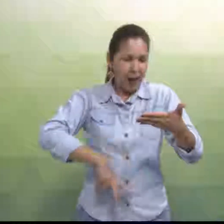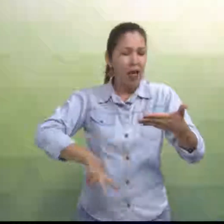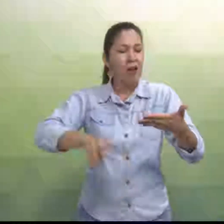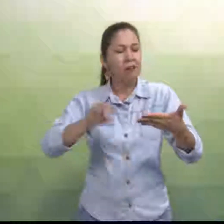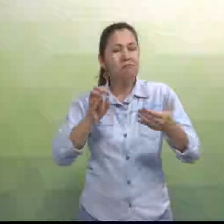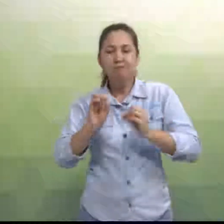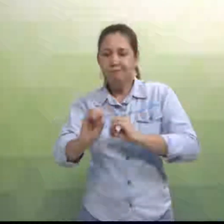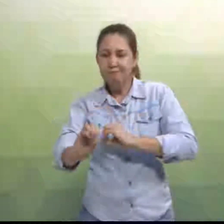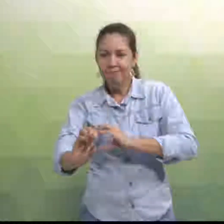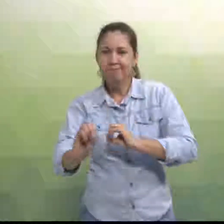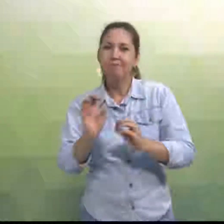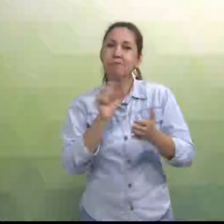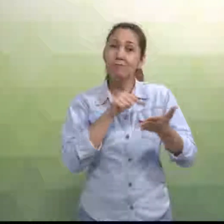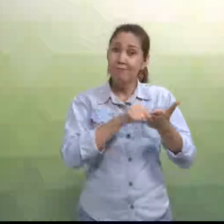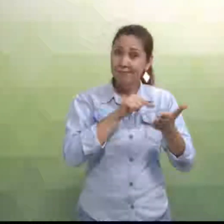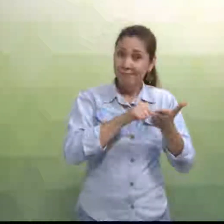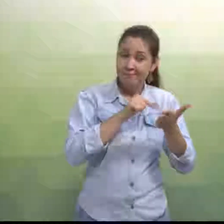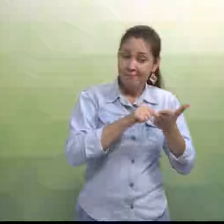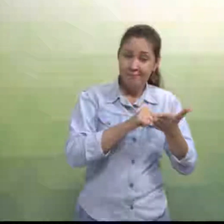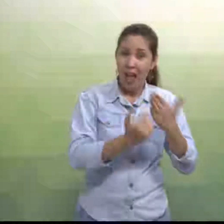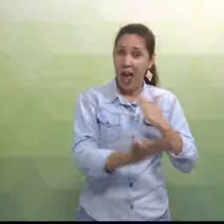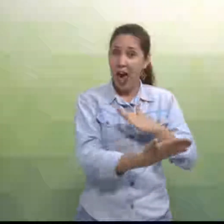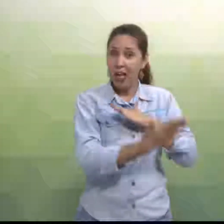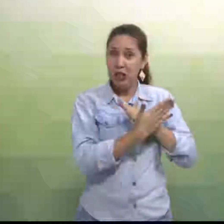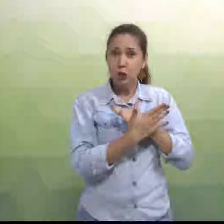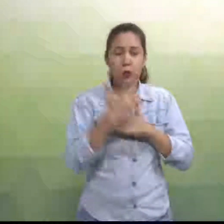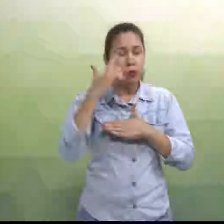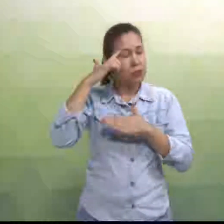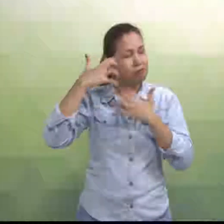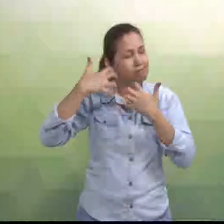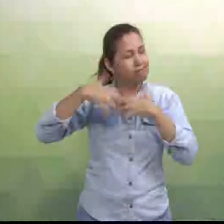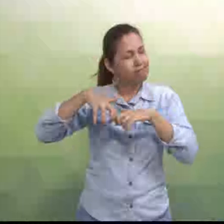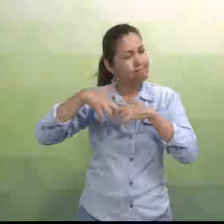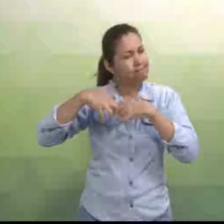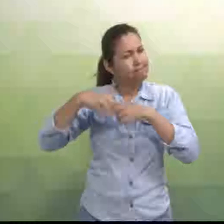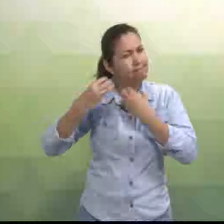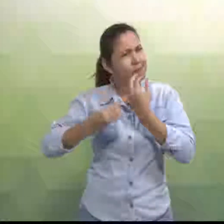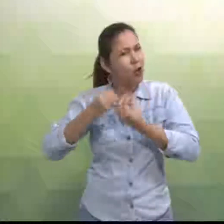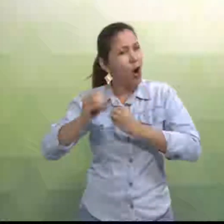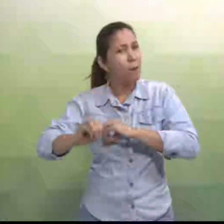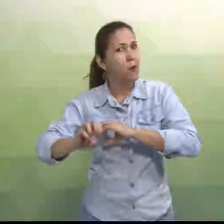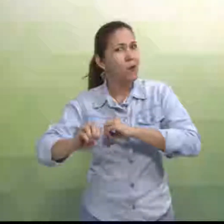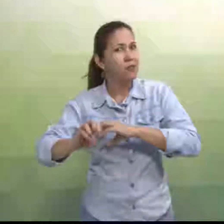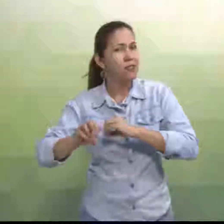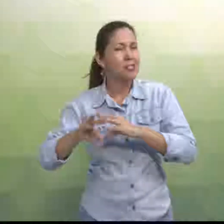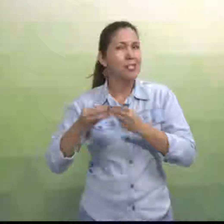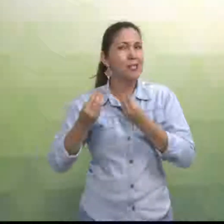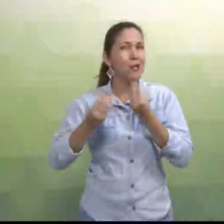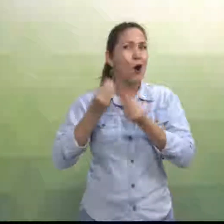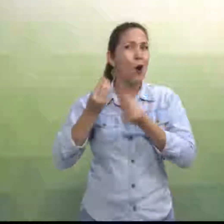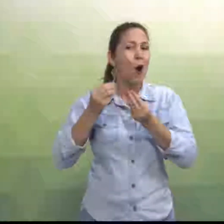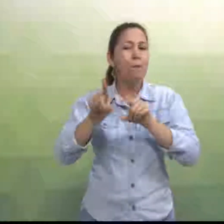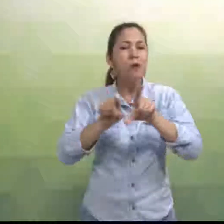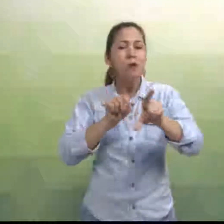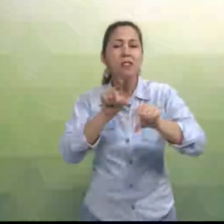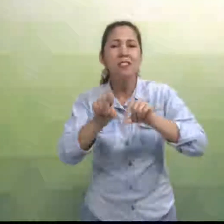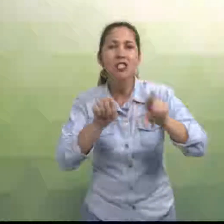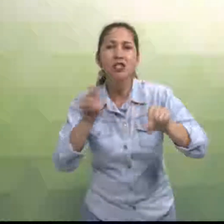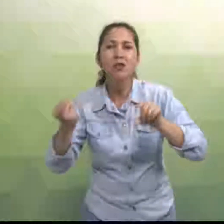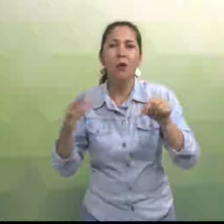não. Eu preciso tê-lo em mãos, acompanhá-lo no processo de ensino, uma vez que ele vai me auxiliar no processo de